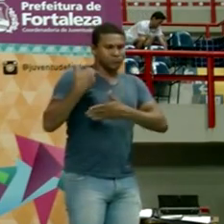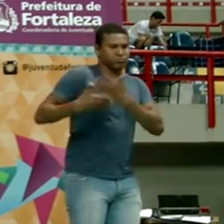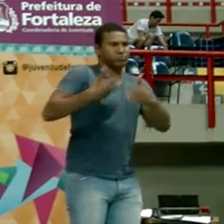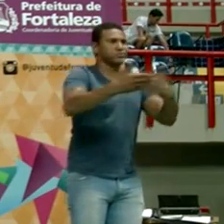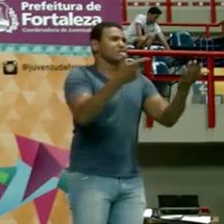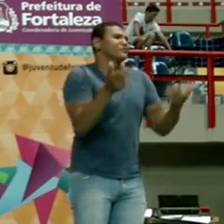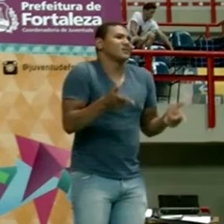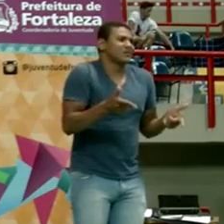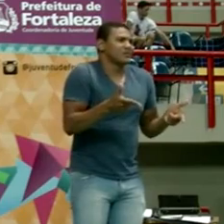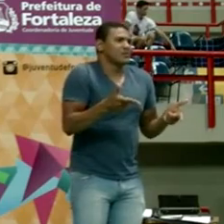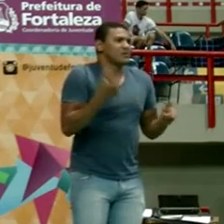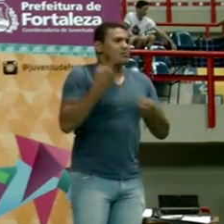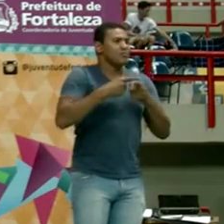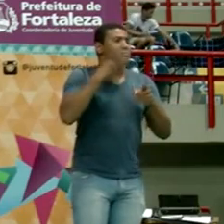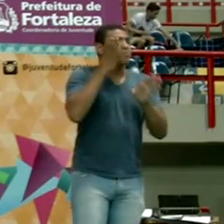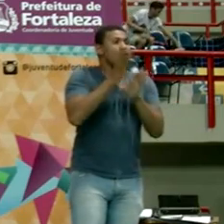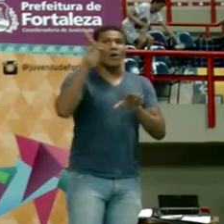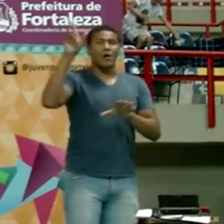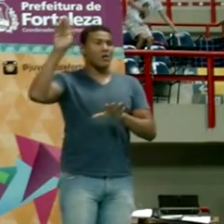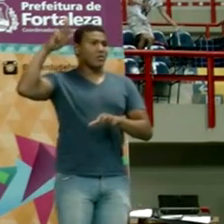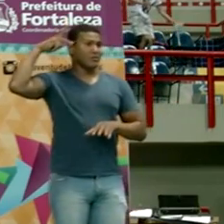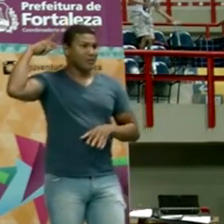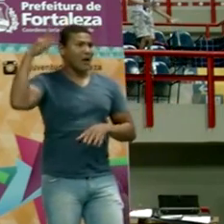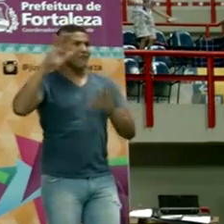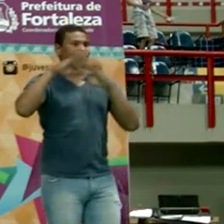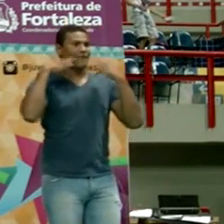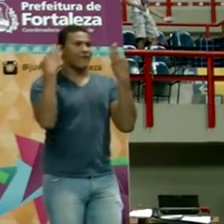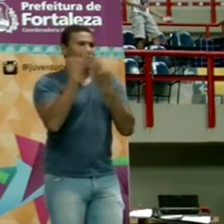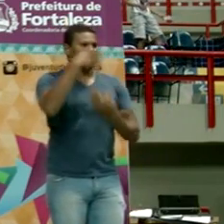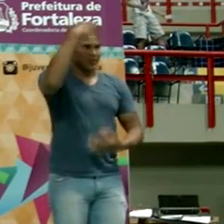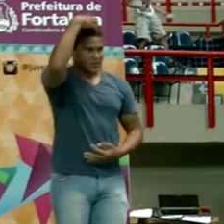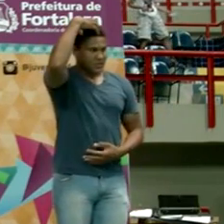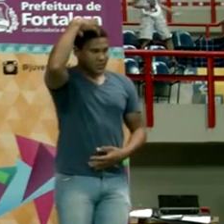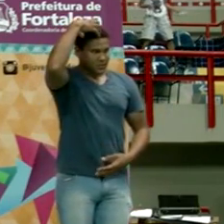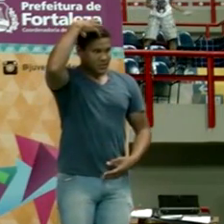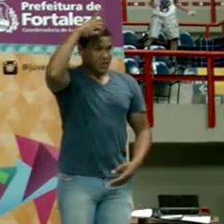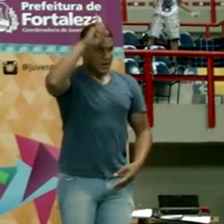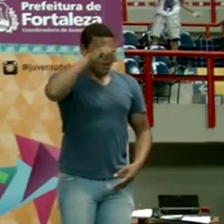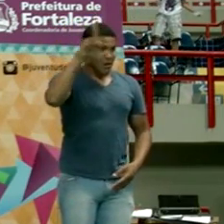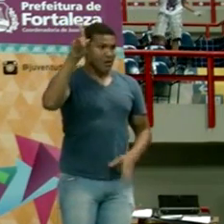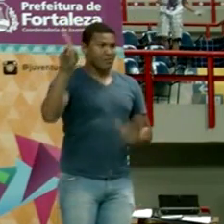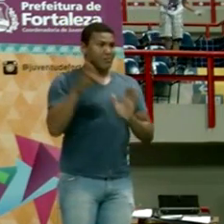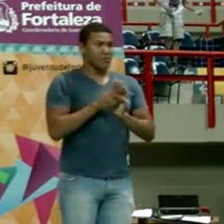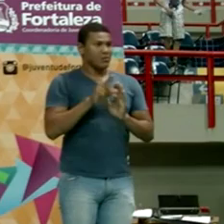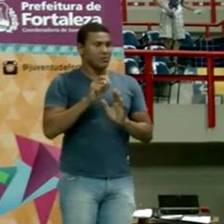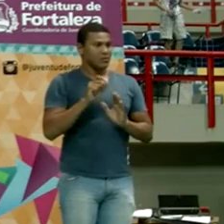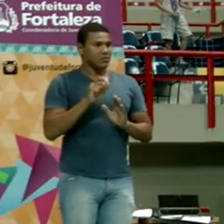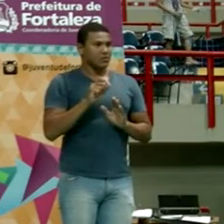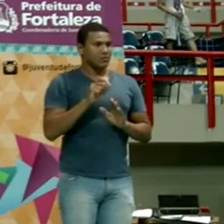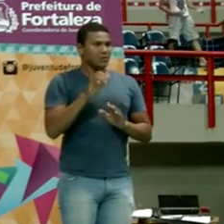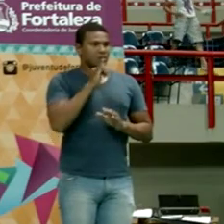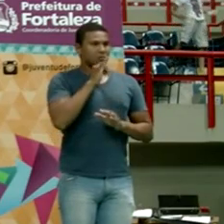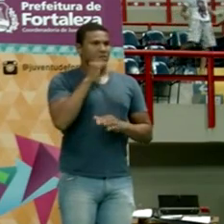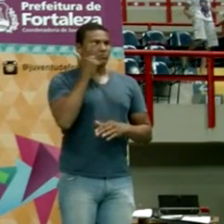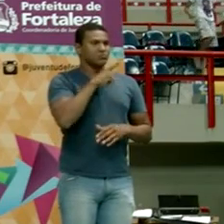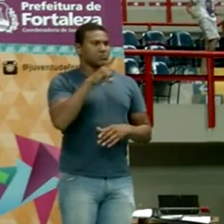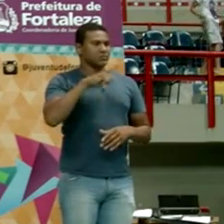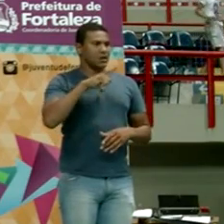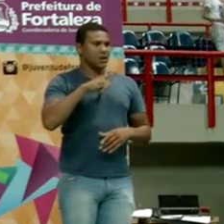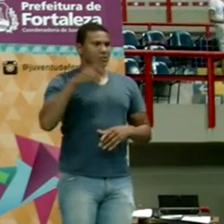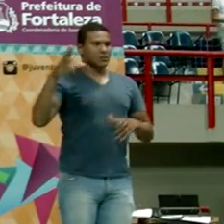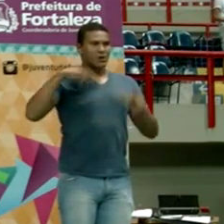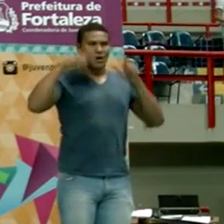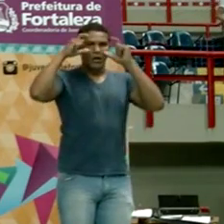brasileiras, porque a família real do imperador tinha compromisso com as